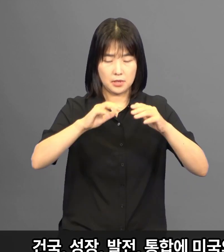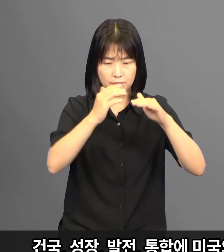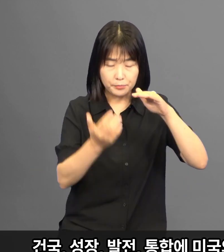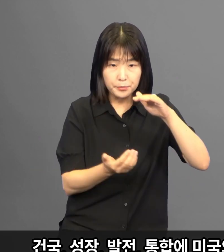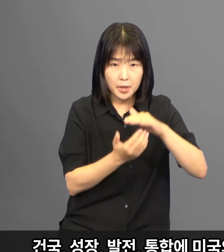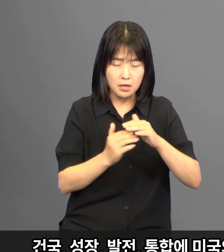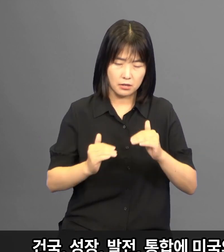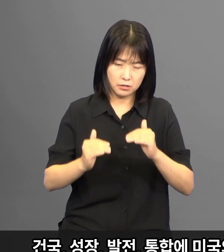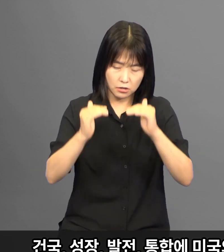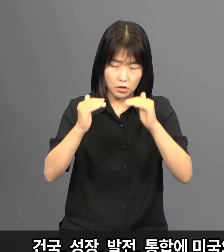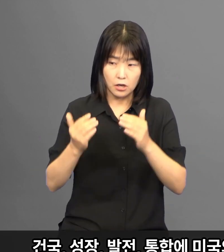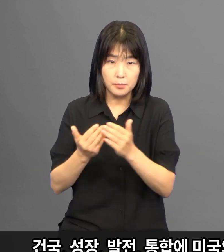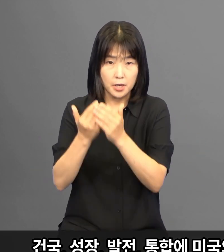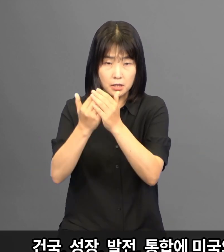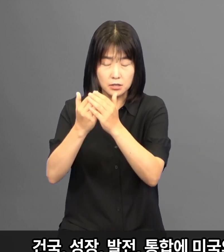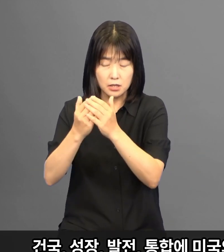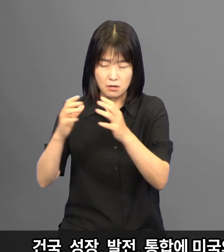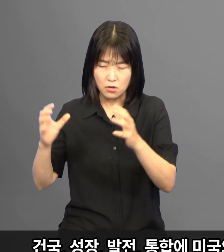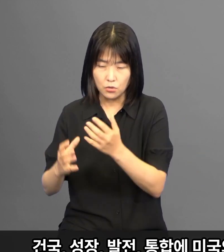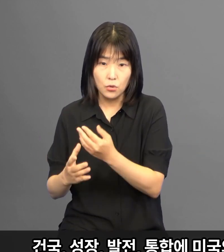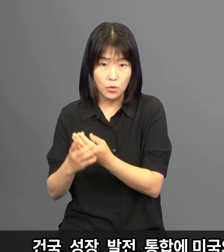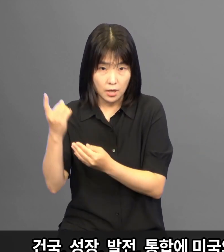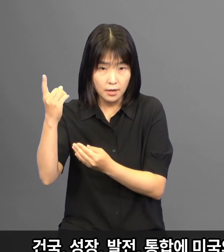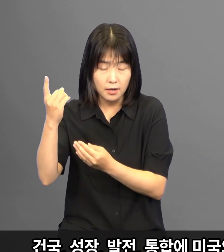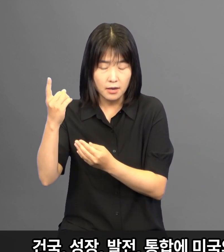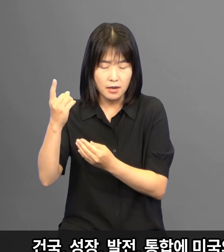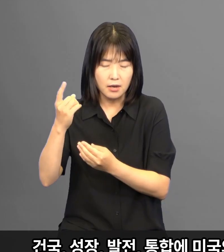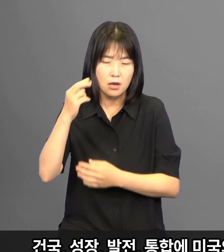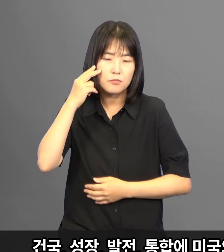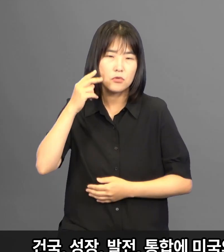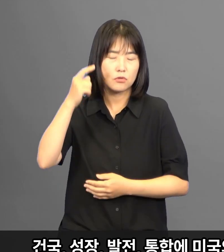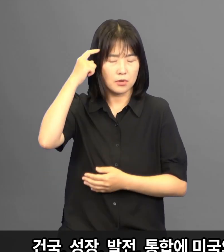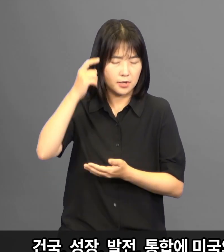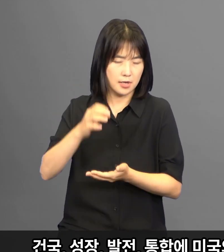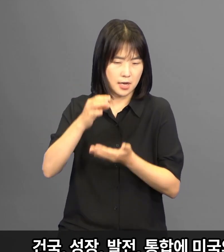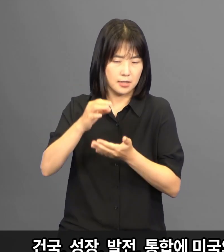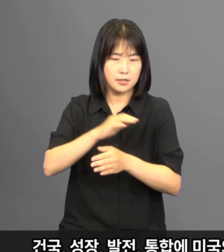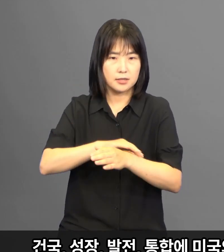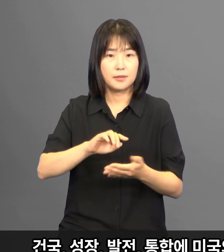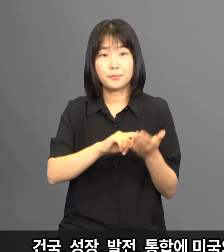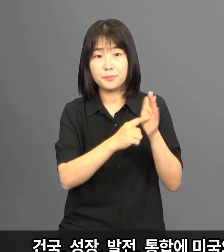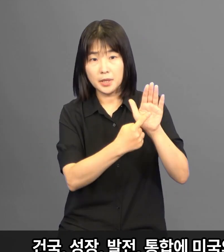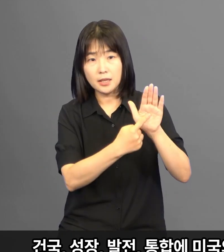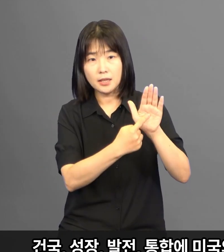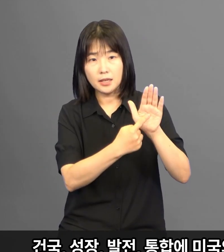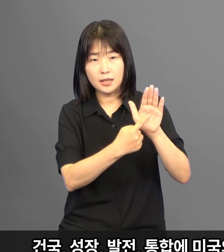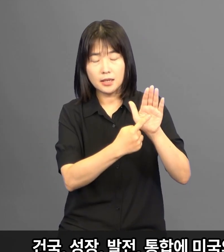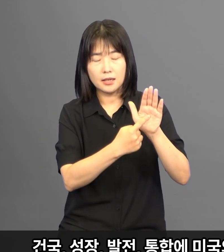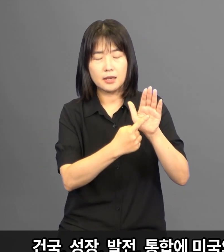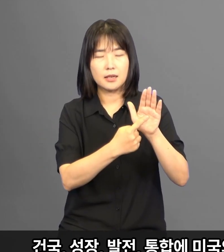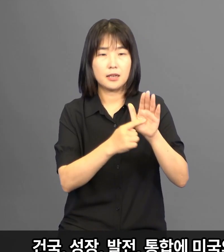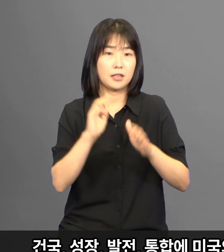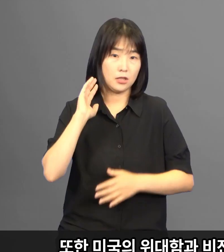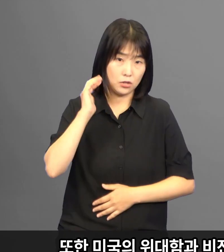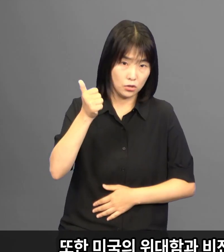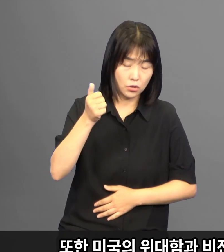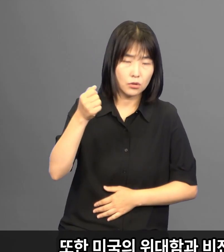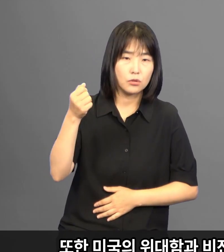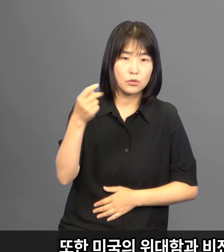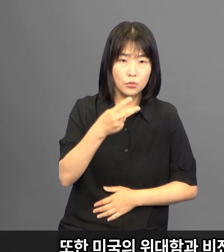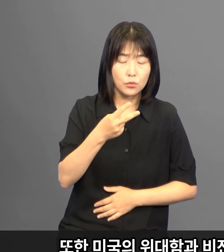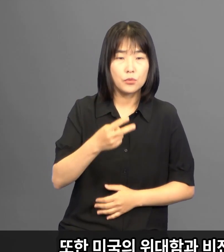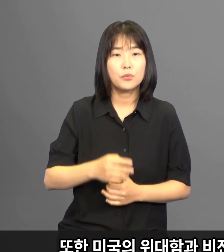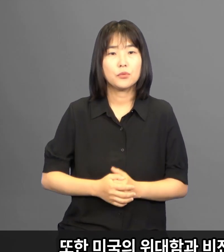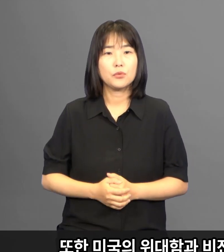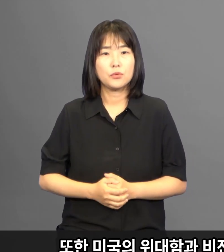성장, 발전, 통합에 미국의 가치를 잘 드러내는 그런 인물이자 또한